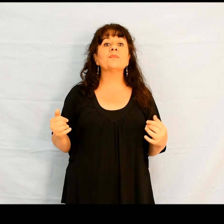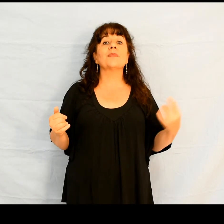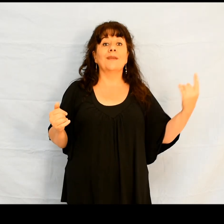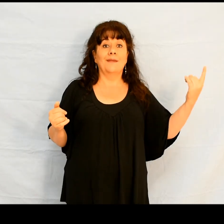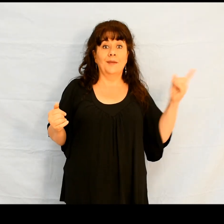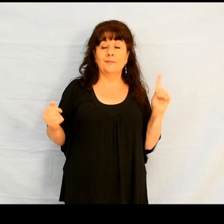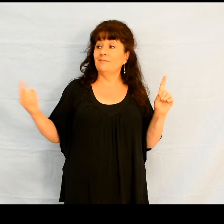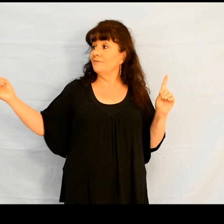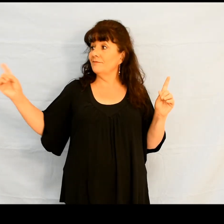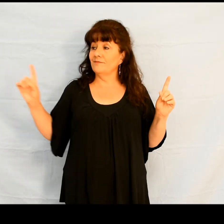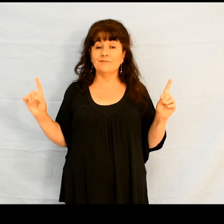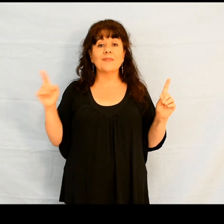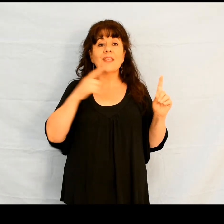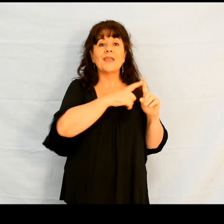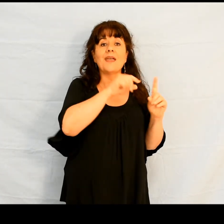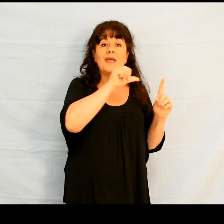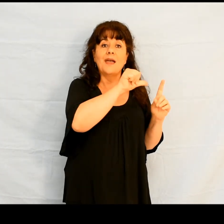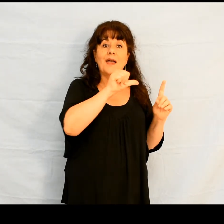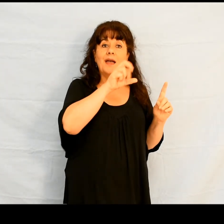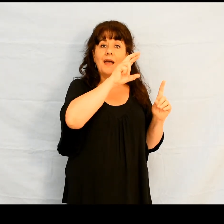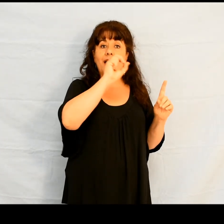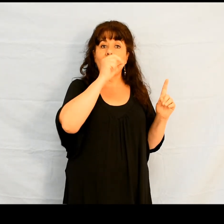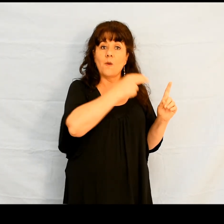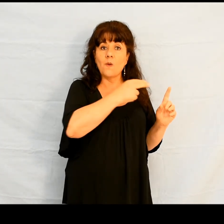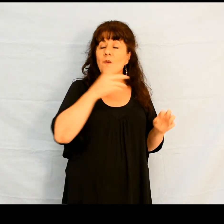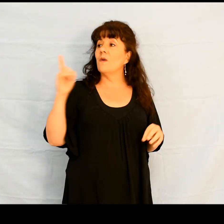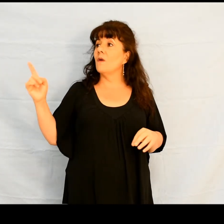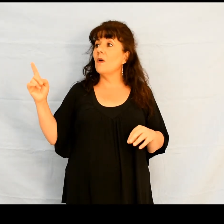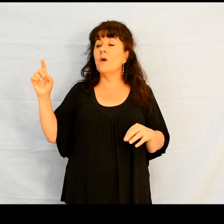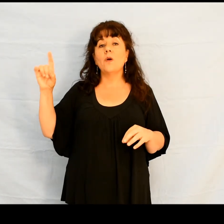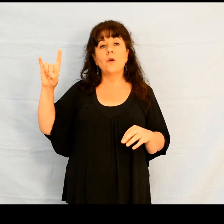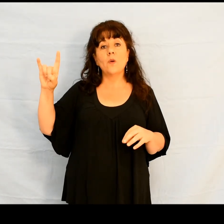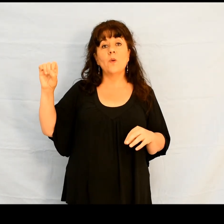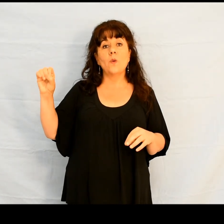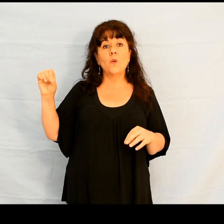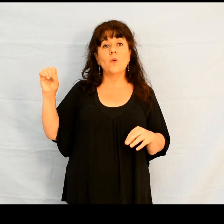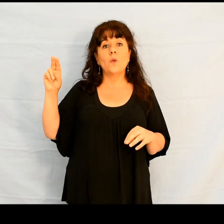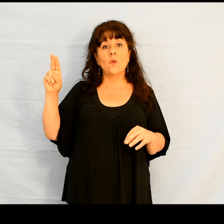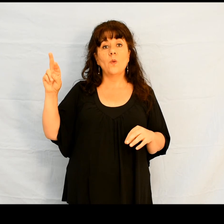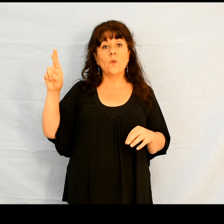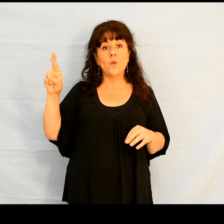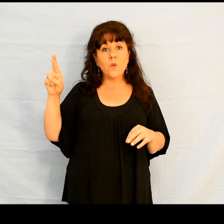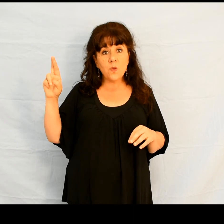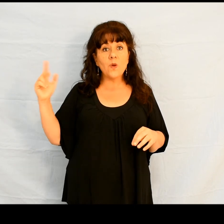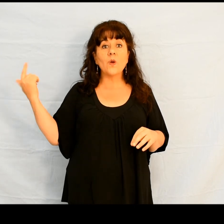Aaron et Hur lui soutenaient les mains, l'un d'un côté, l'autre de l'autre.